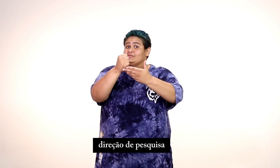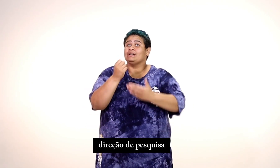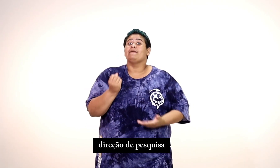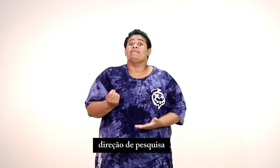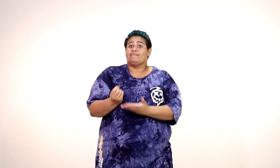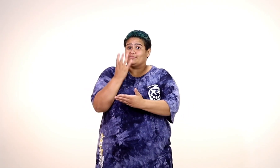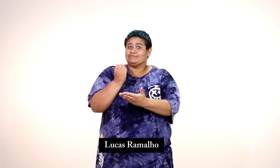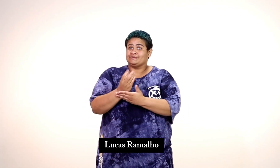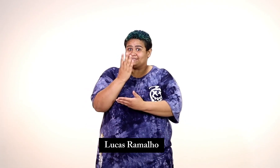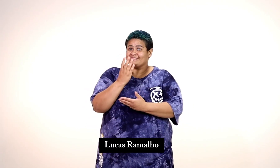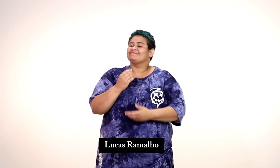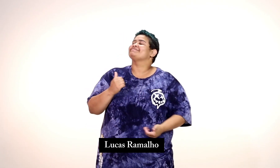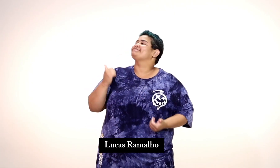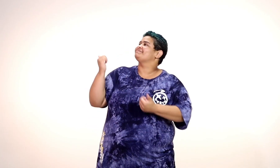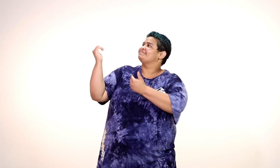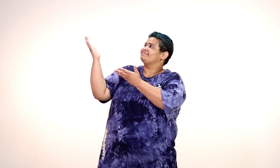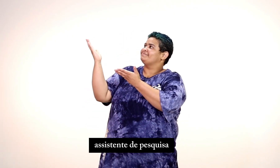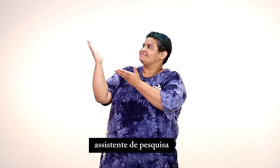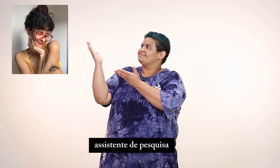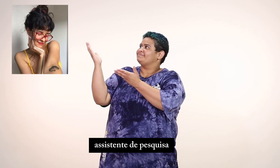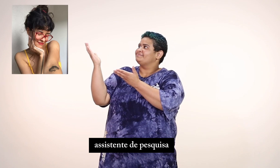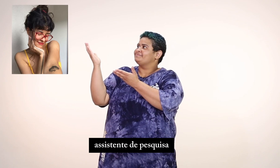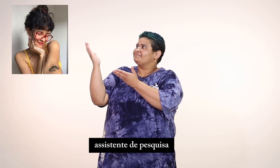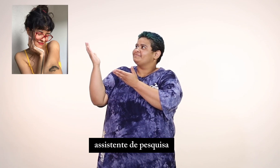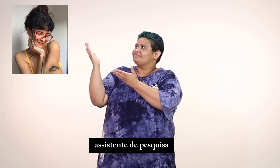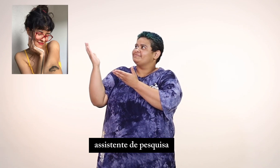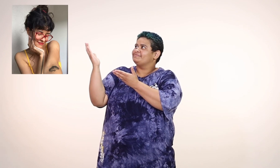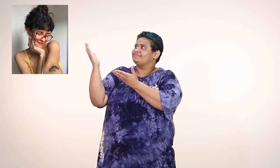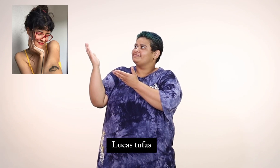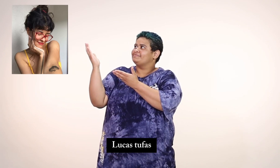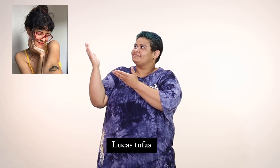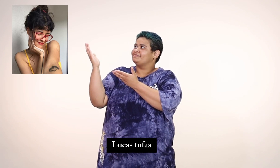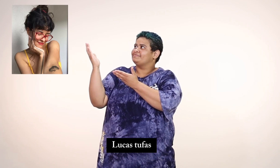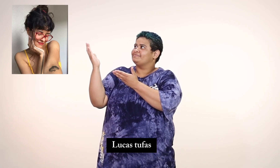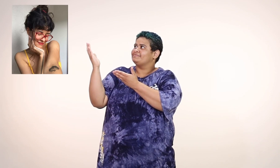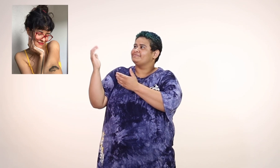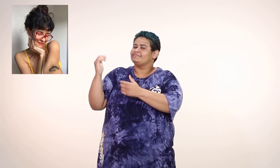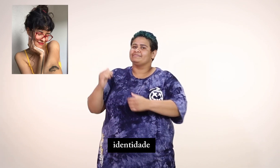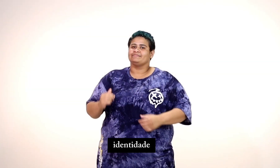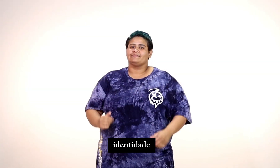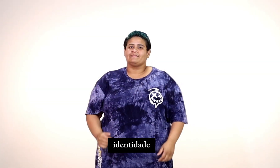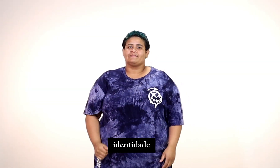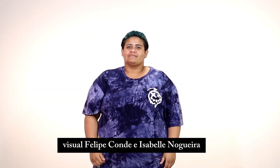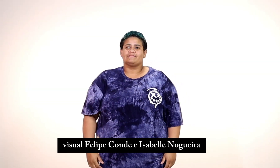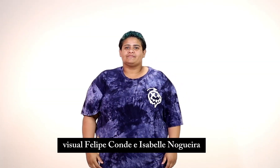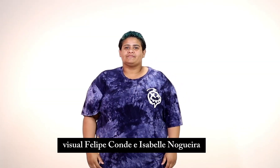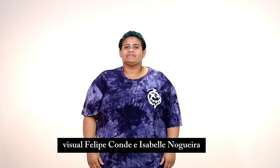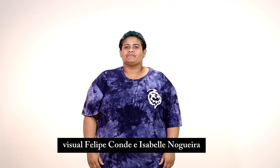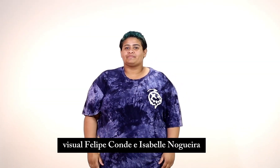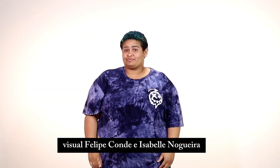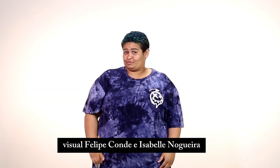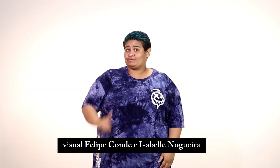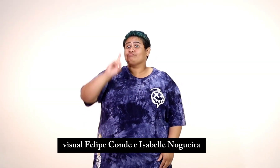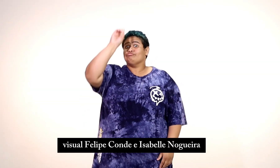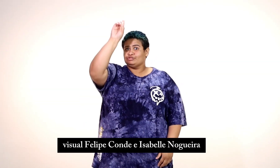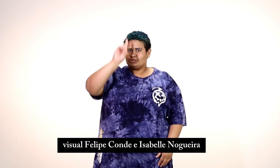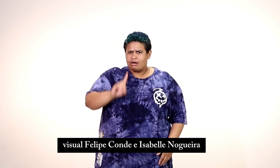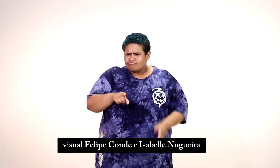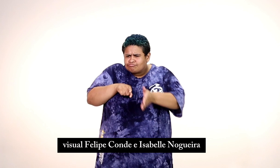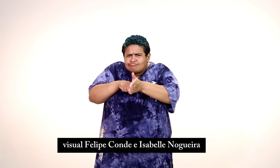pesquisa, Lucas Ramalho. Assistente de pesquisa, Lucas Tufas. Identidade visual, Felipe Conde e Isabelle